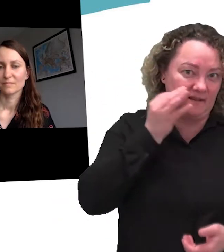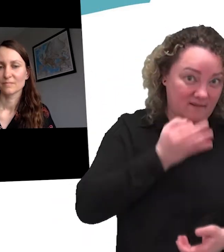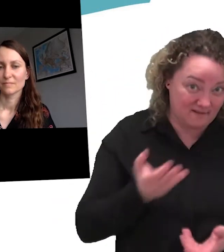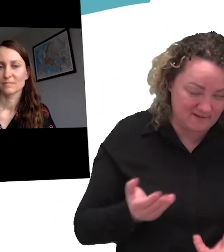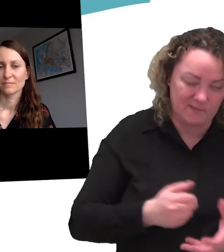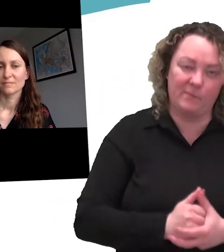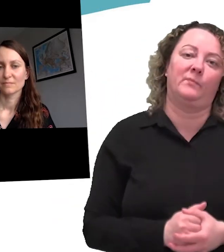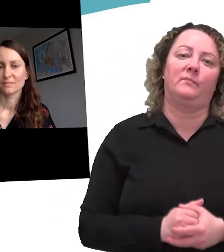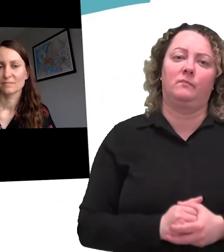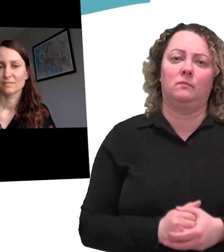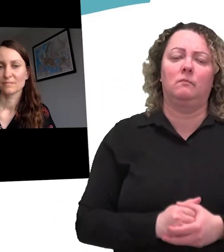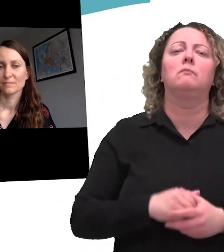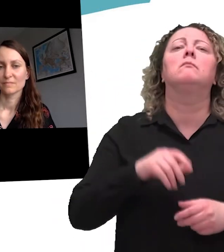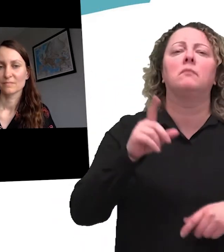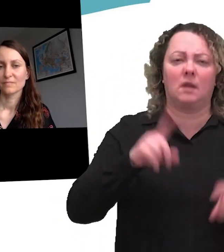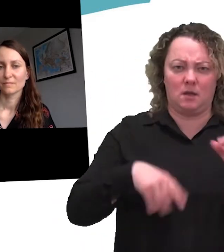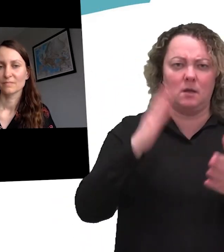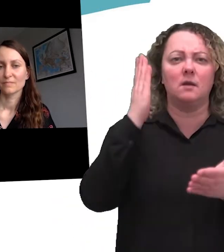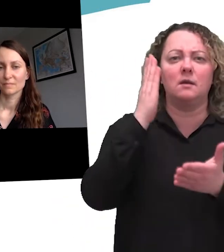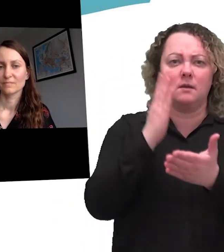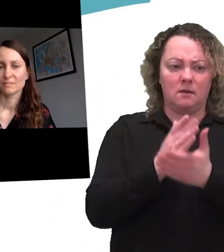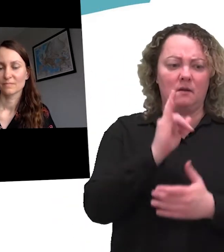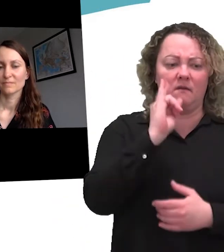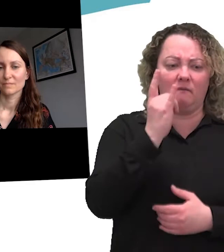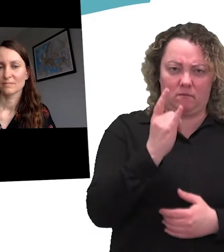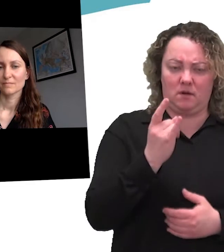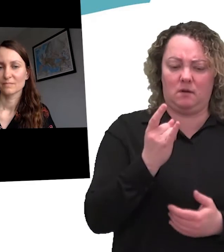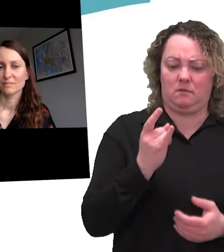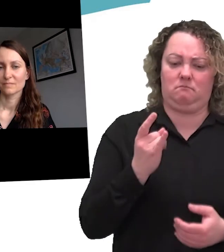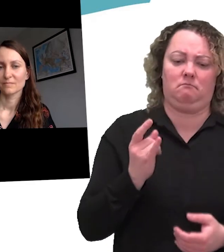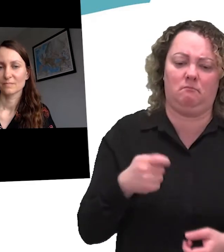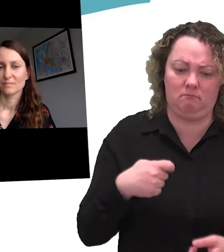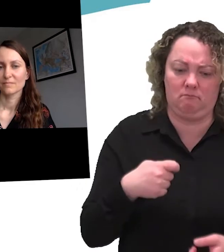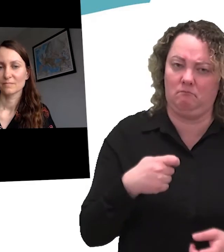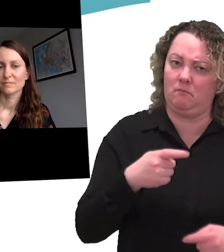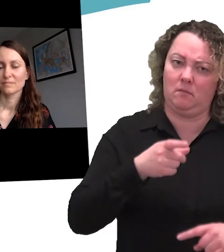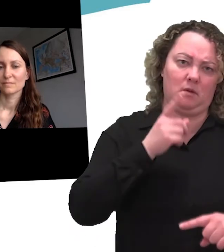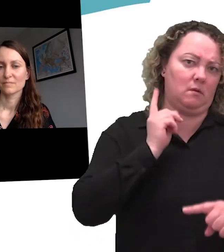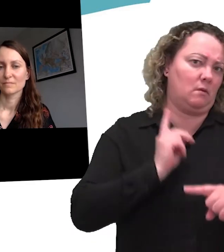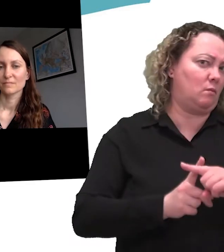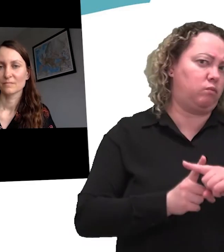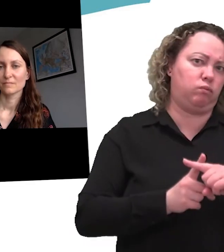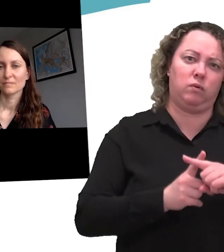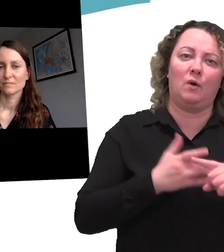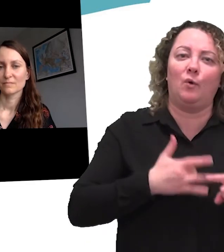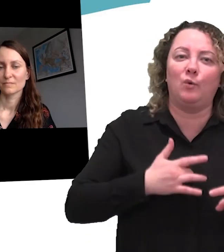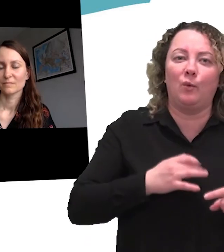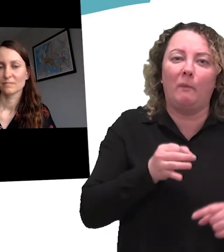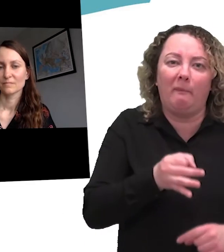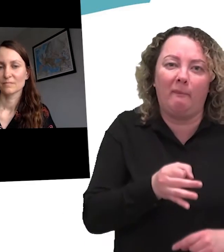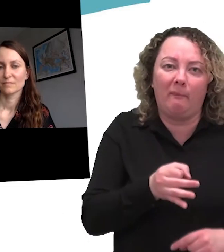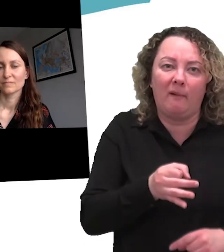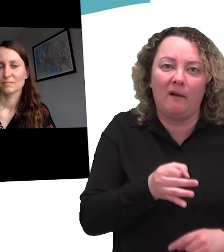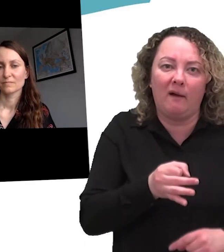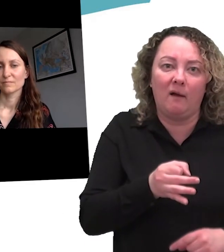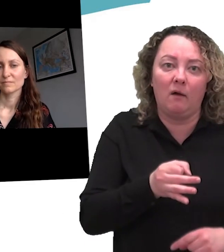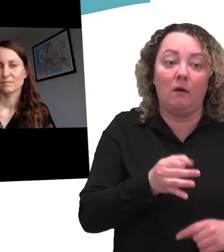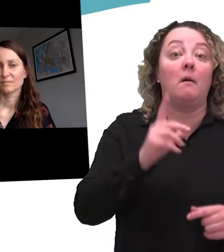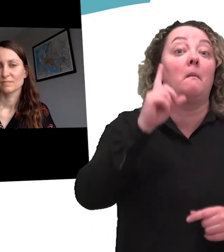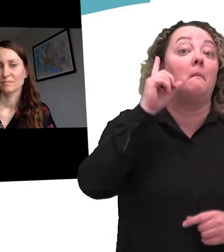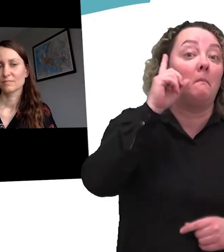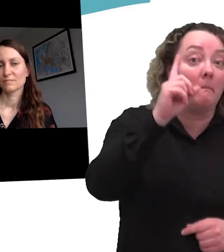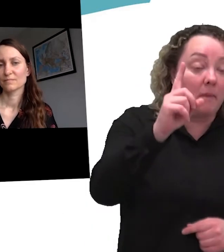tą skranduką tas desertas nebetelpa. Bet jisai jį valgo, nes mano, kad jo